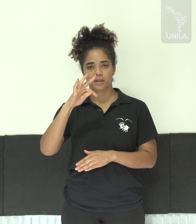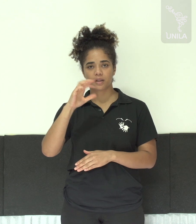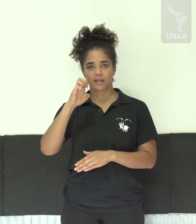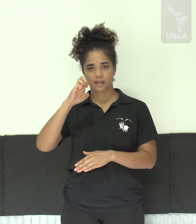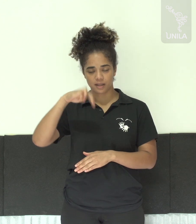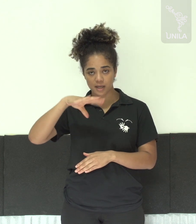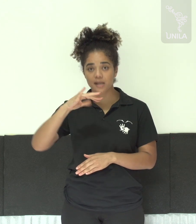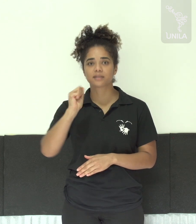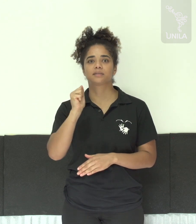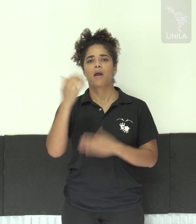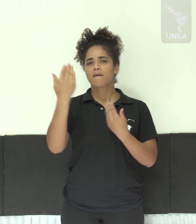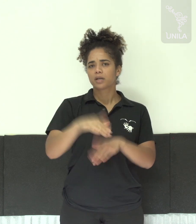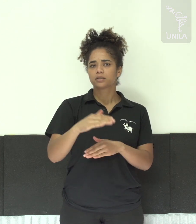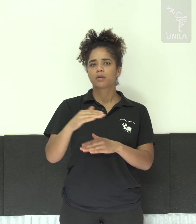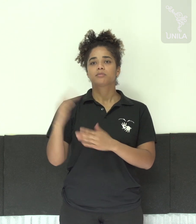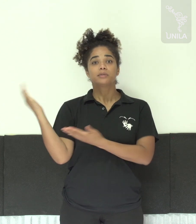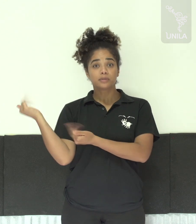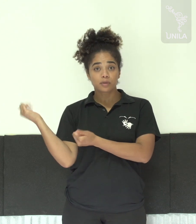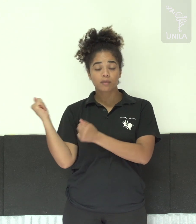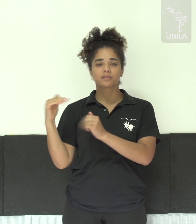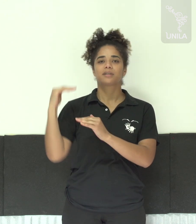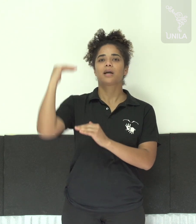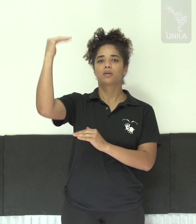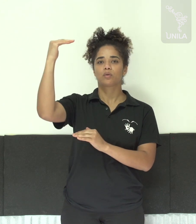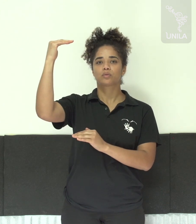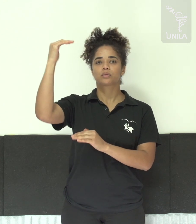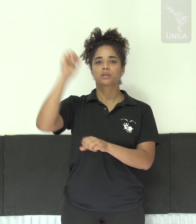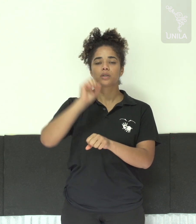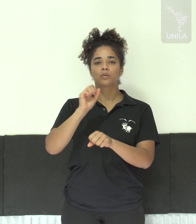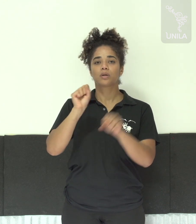Adultos, realizado pelos sistemas estaduais de ensino.